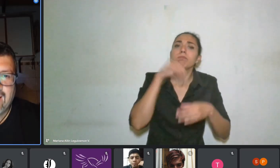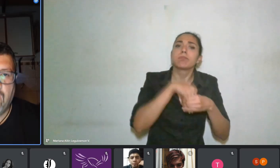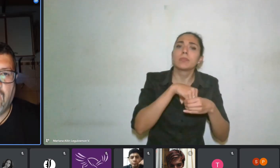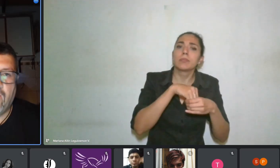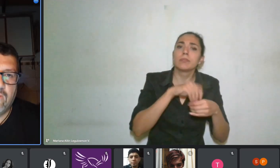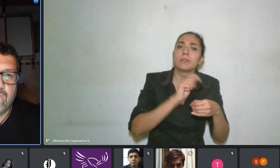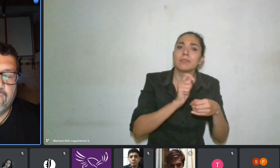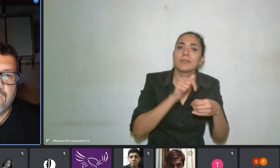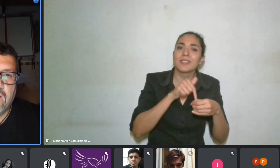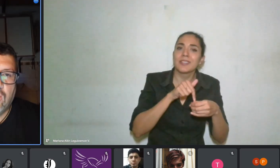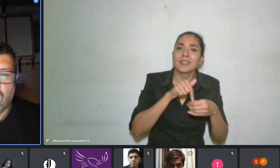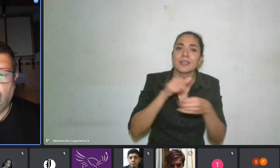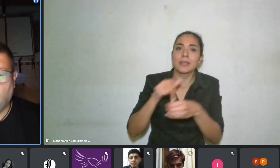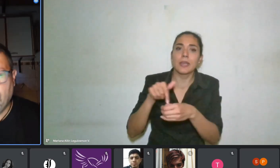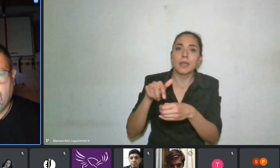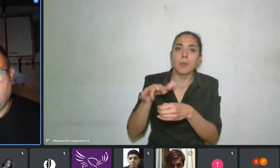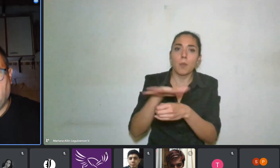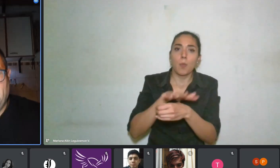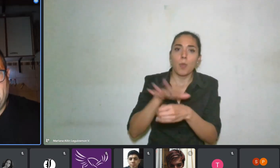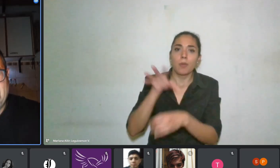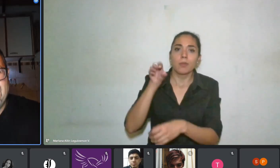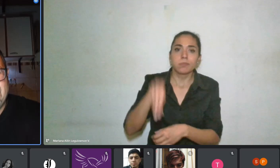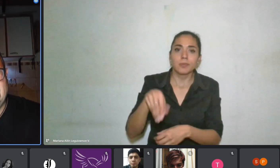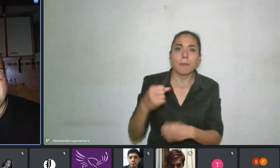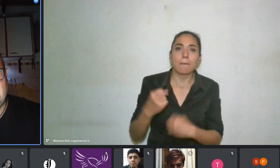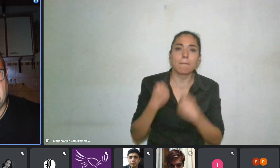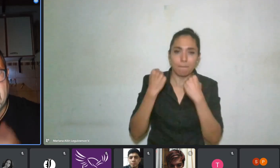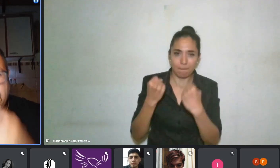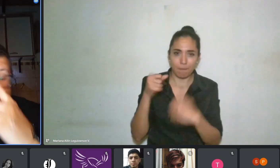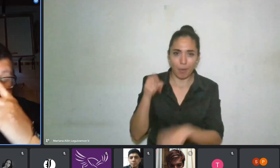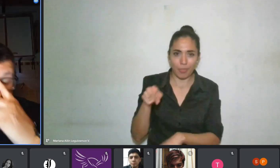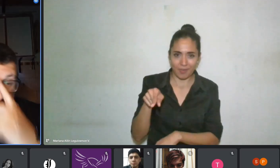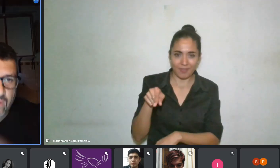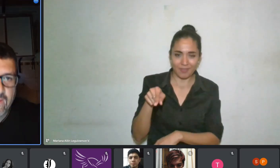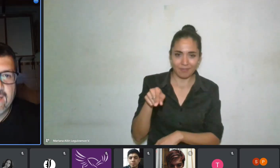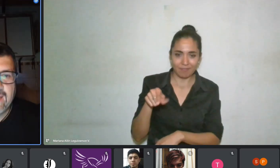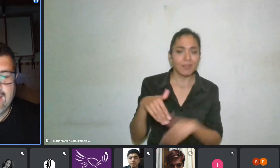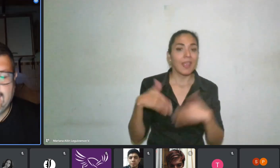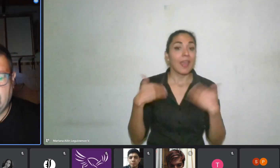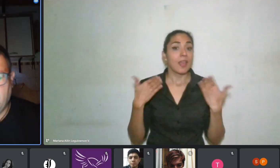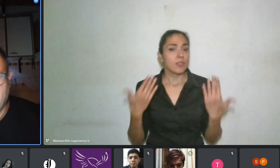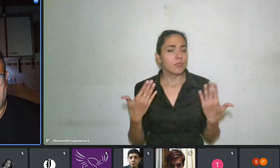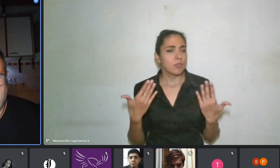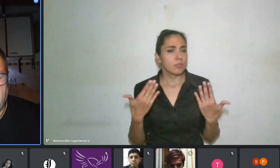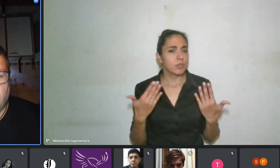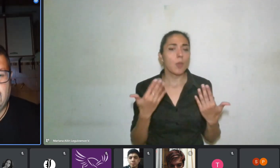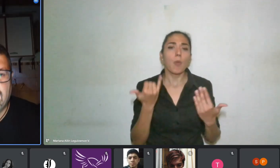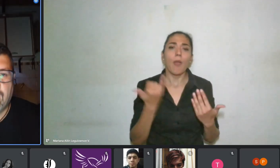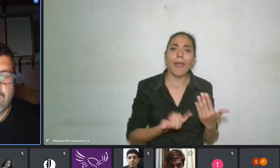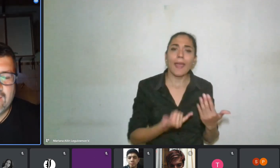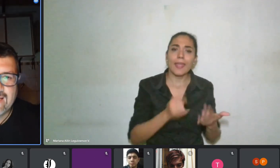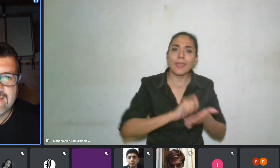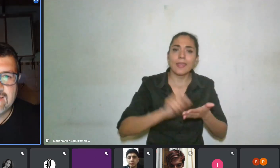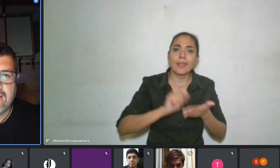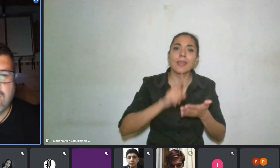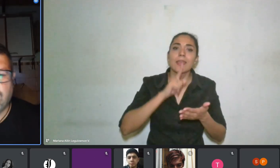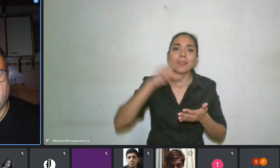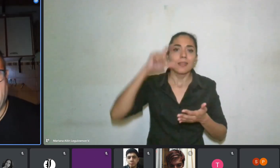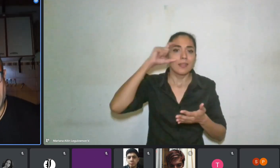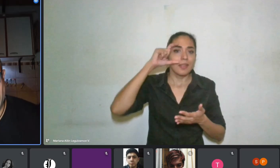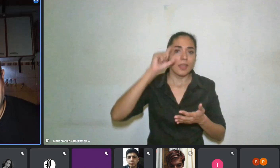está en el pueblo. Con lo cual, bueno, después empiezan distintas teorías a decir, bueno, a ver, pero es de forma